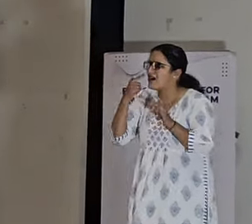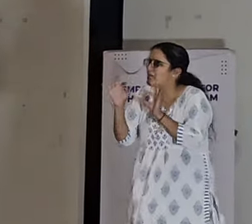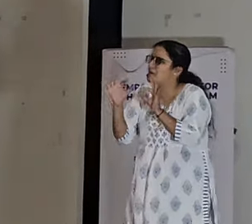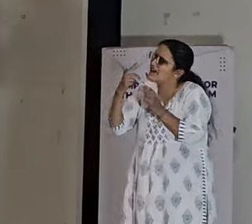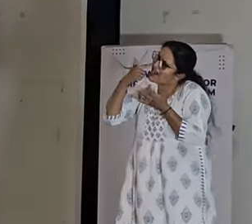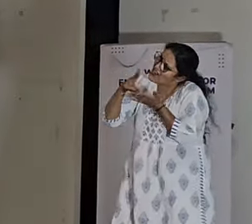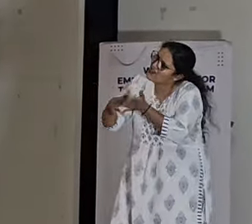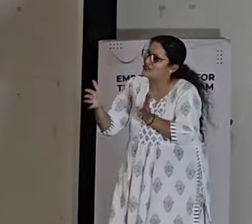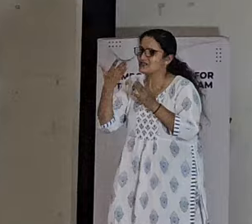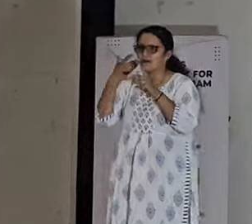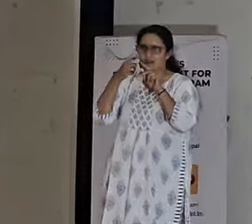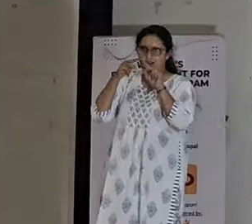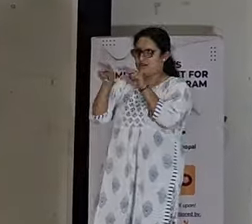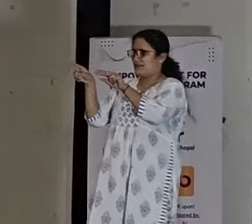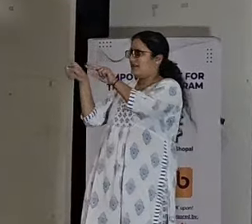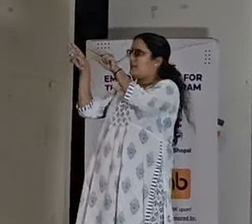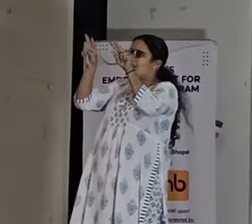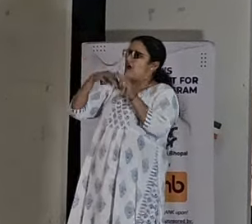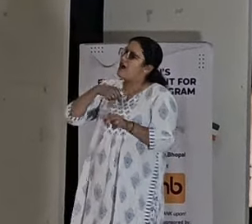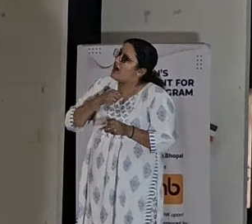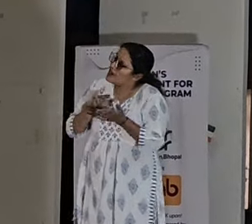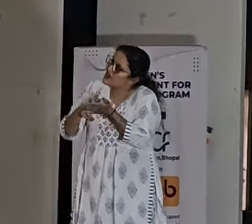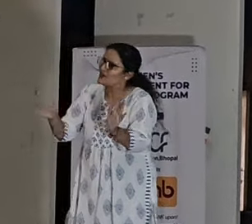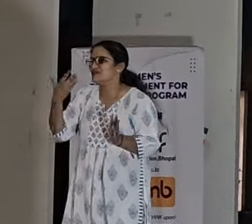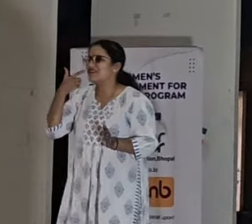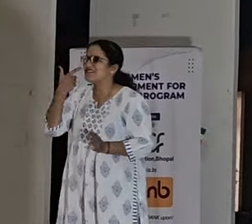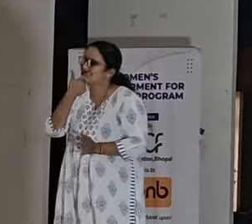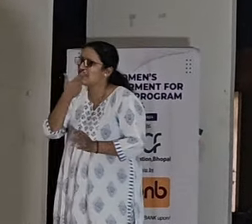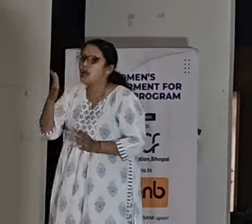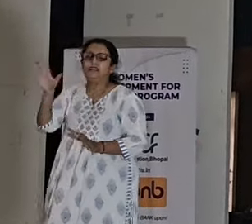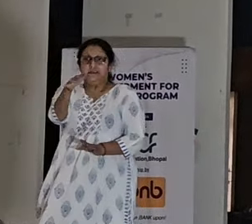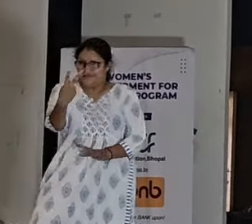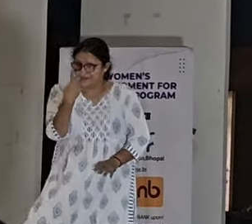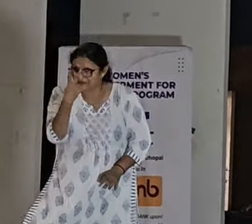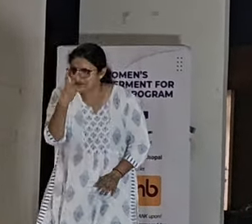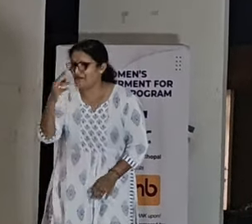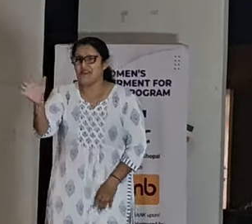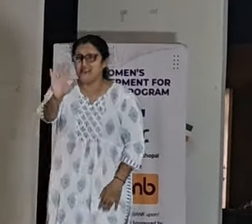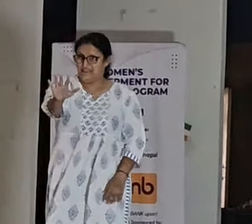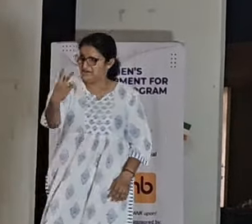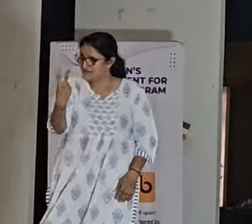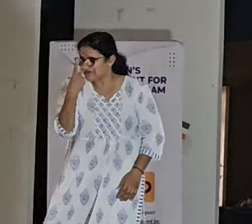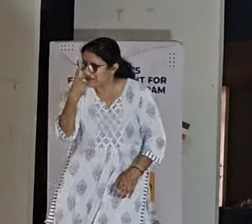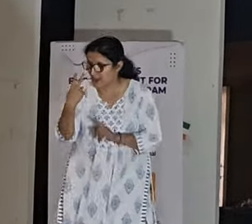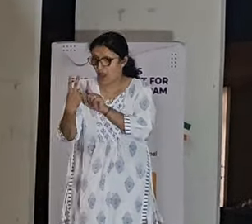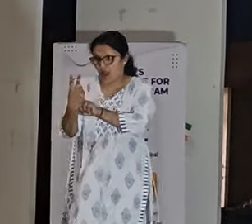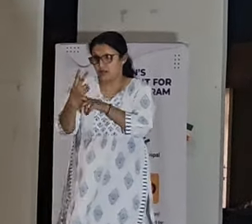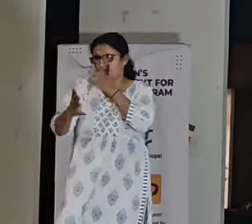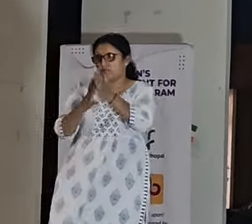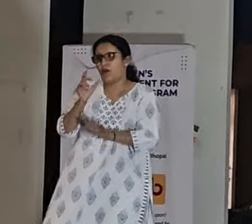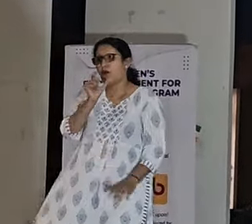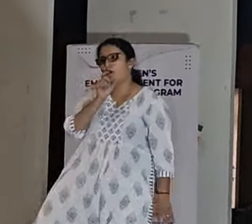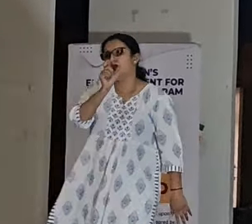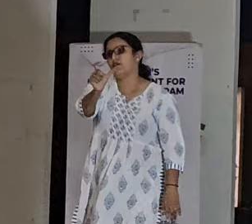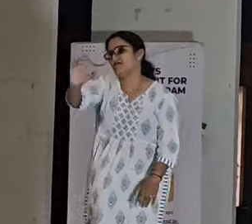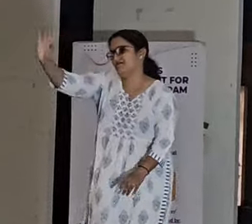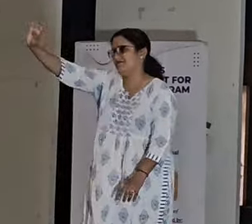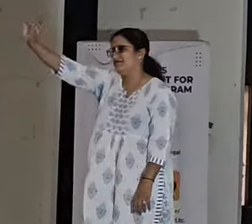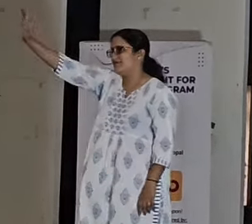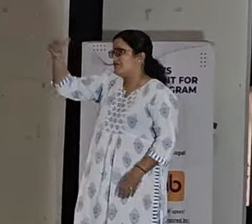देख के बात करो ना, तो ये चीज नहीं करनी चाहिए क्योंकि मेरा जो आई मोमेंट है वो बहुत नेचुरल है, मैं इधर उधर देख के बात कर